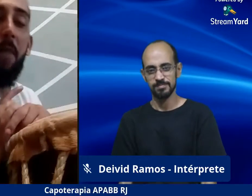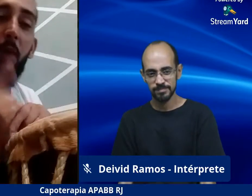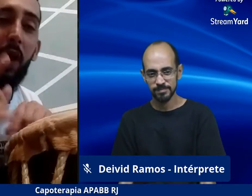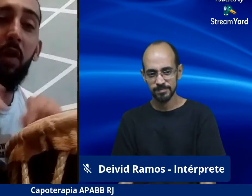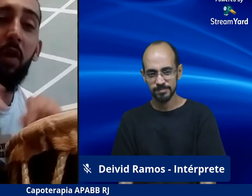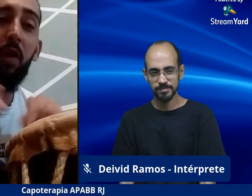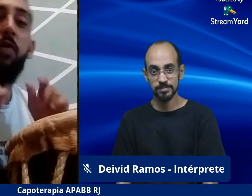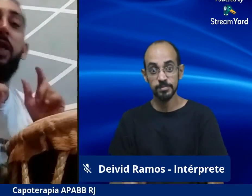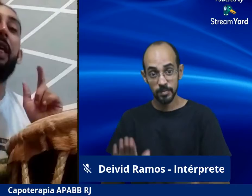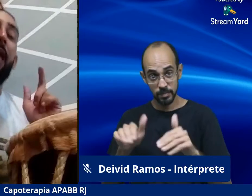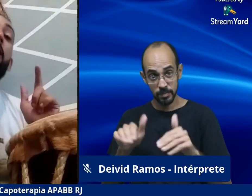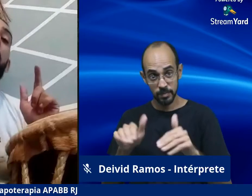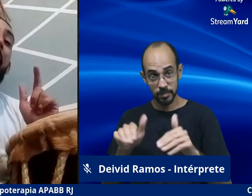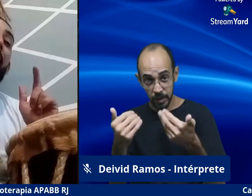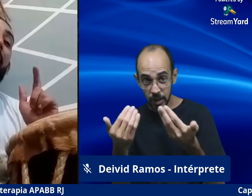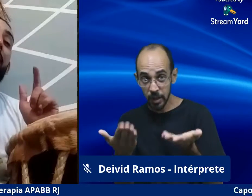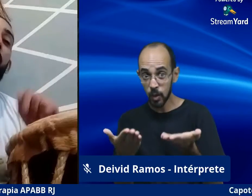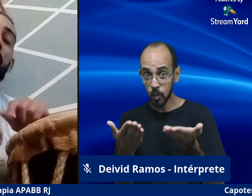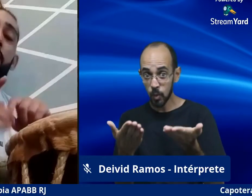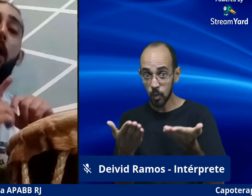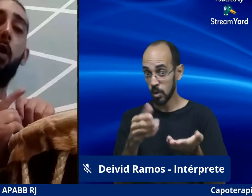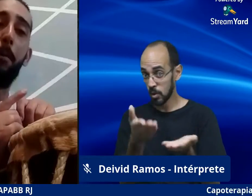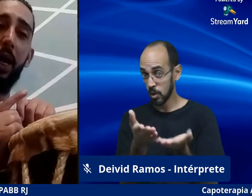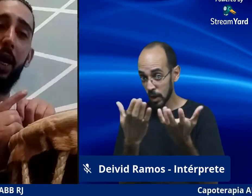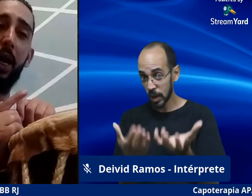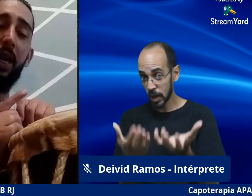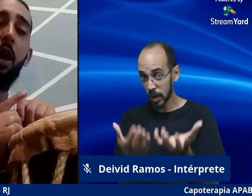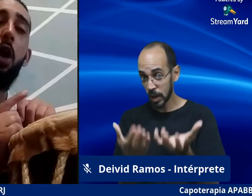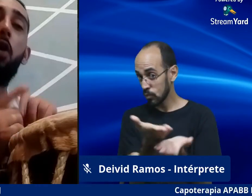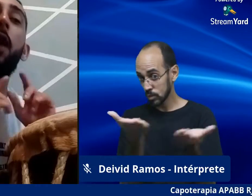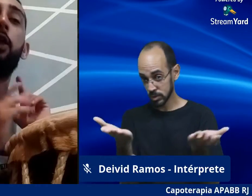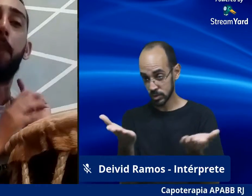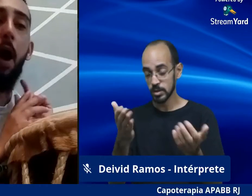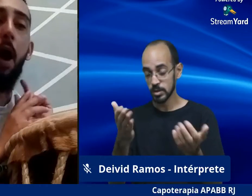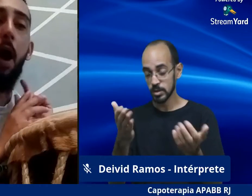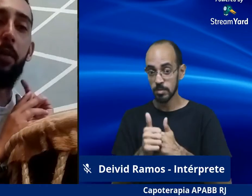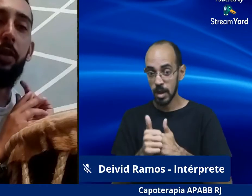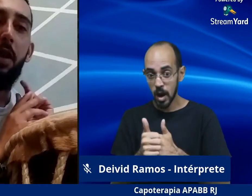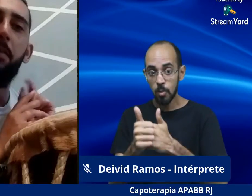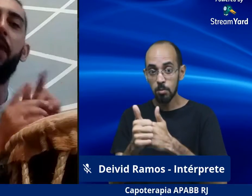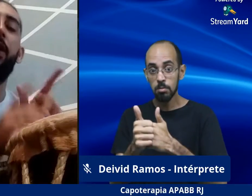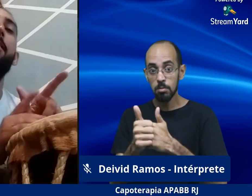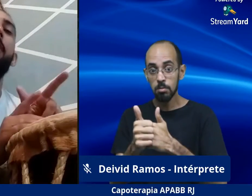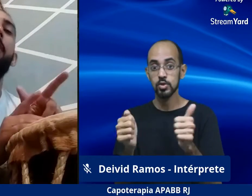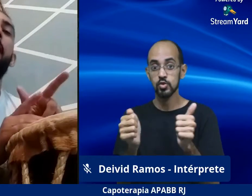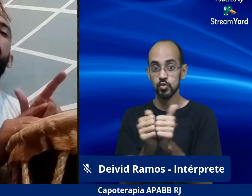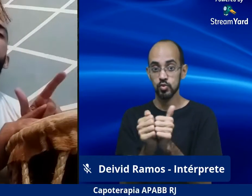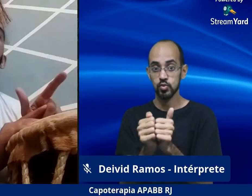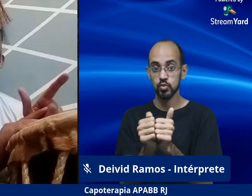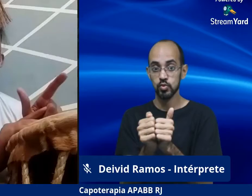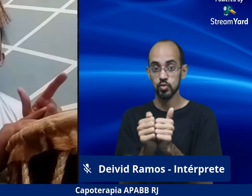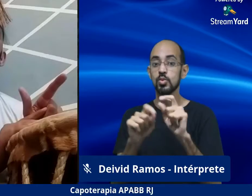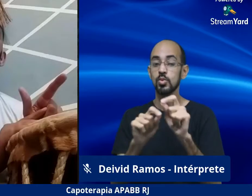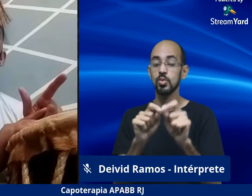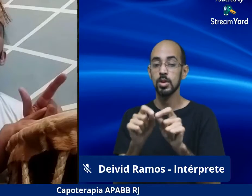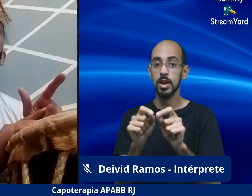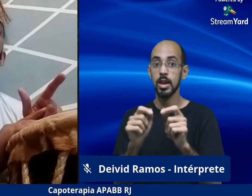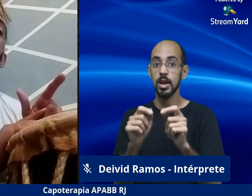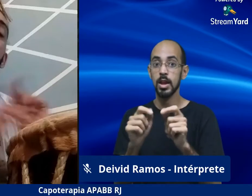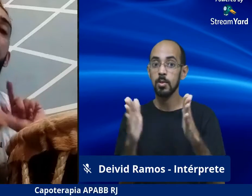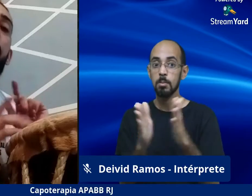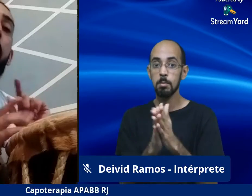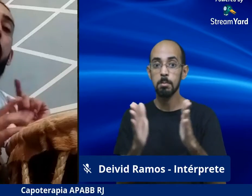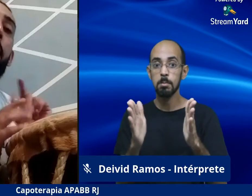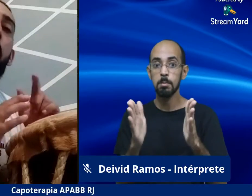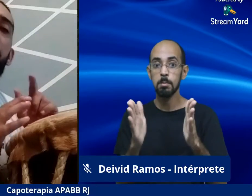Aí, ó, eu quero que vocês aí de casa, vocês me acompanhem com as palmas, para ficar melhor ainda. Então,